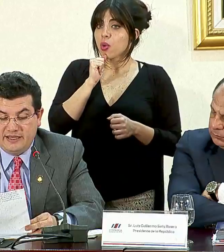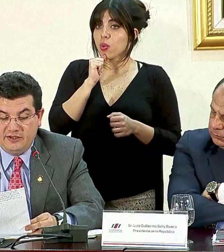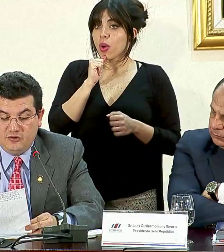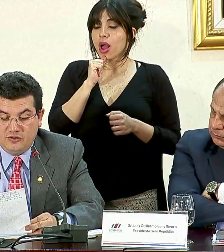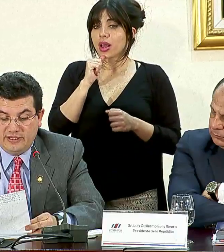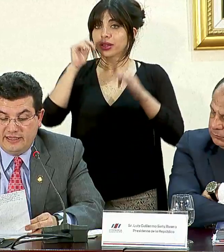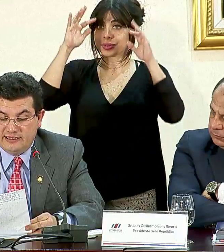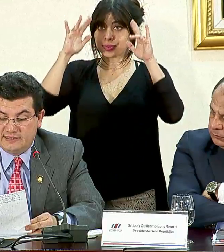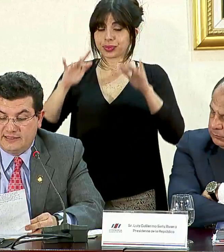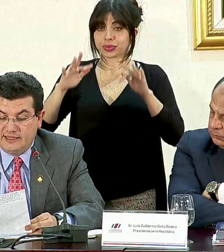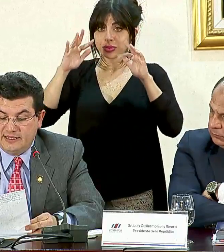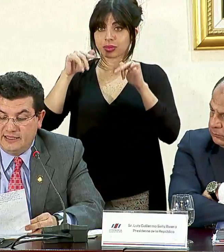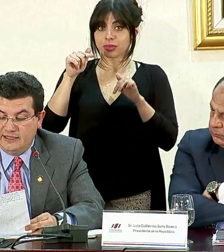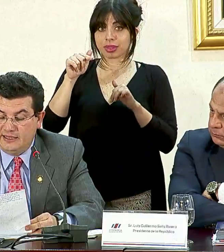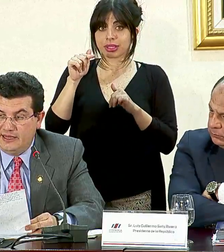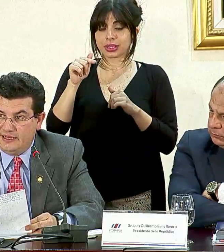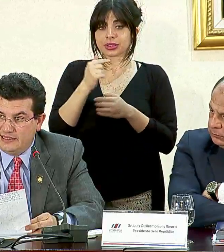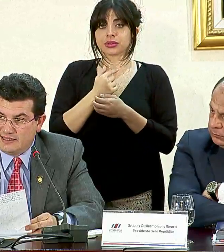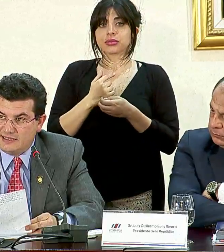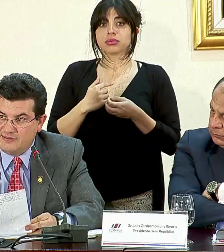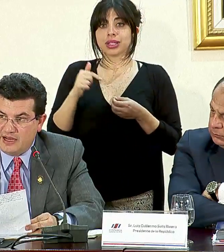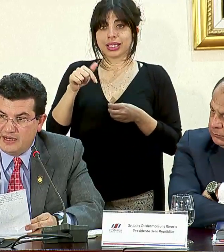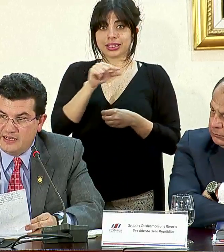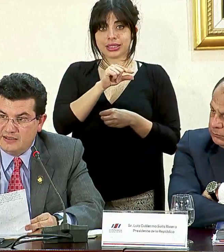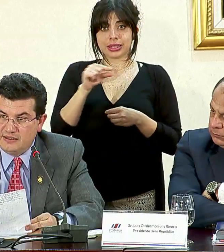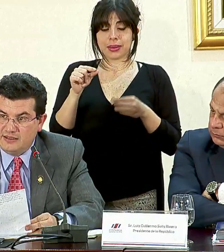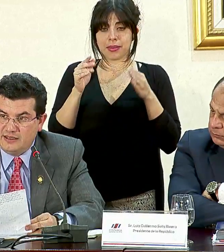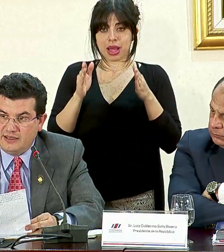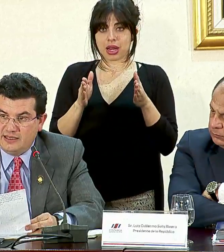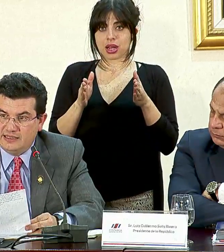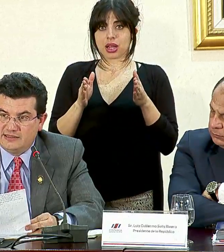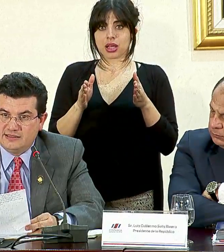que ha caído en esta semana